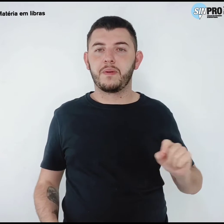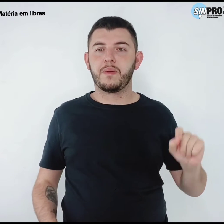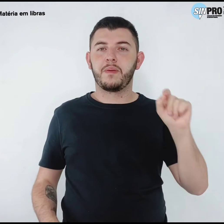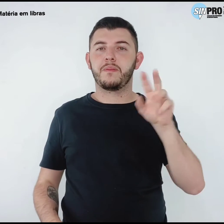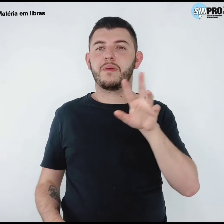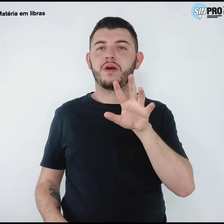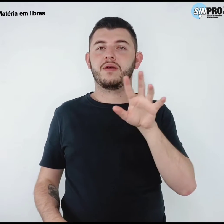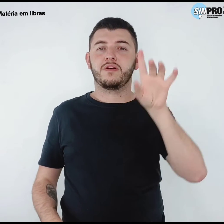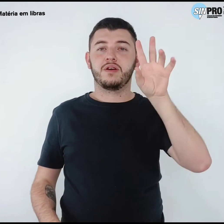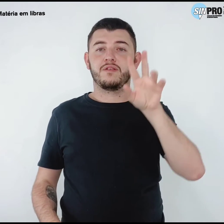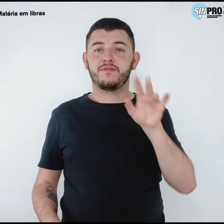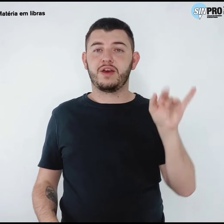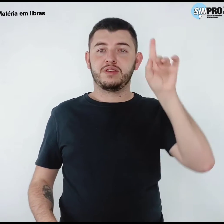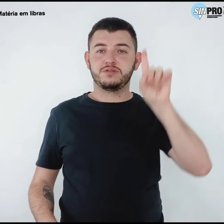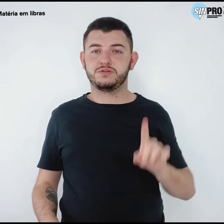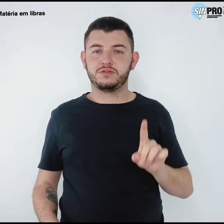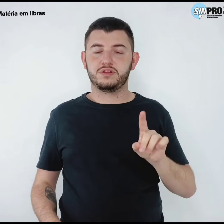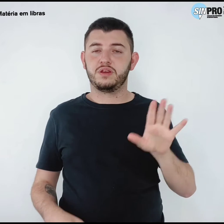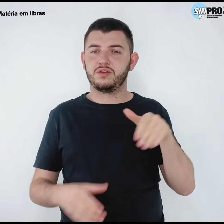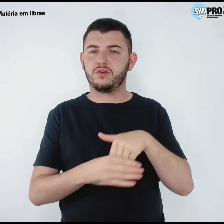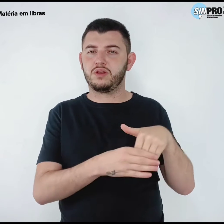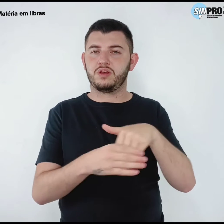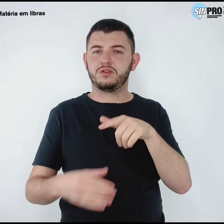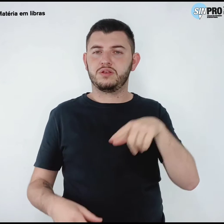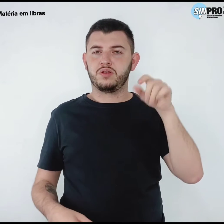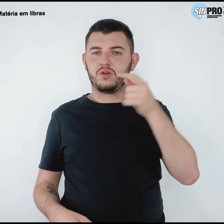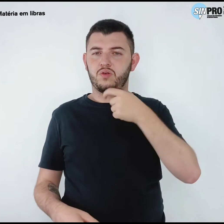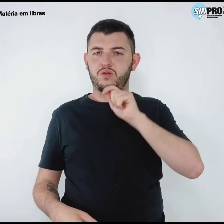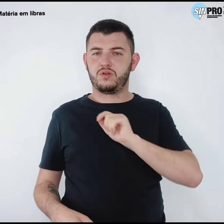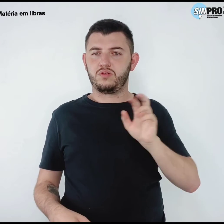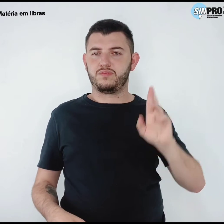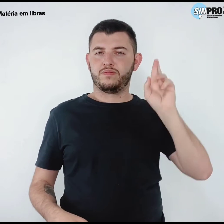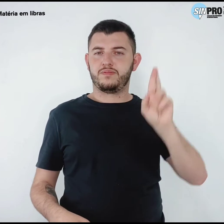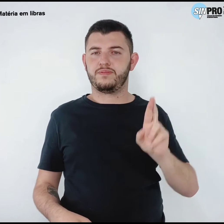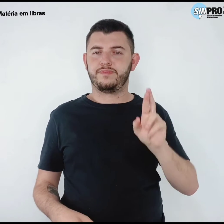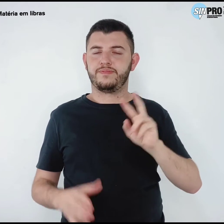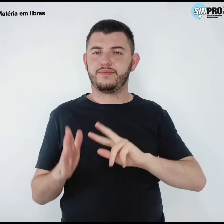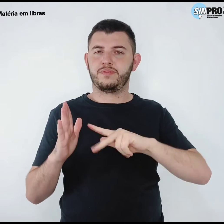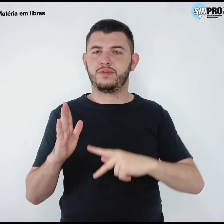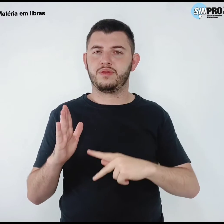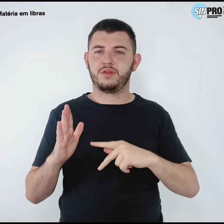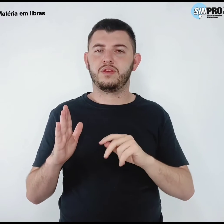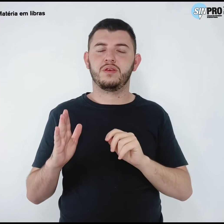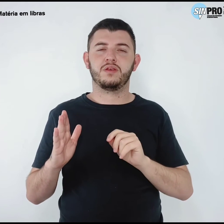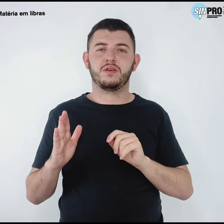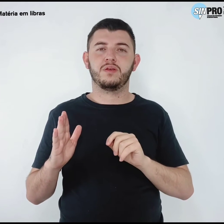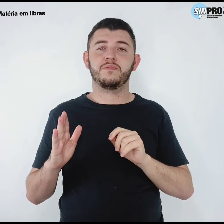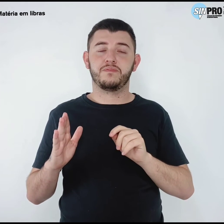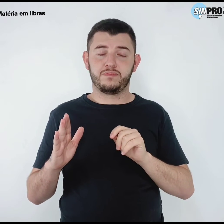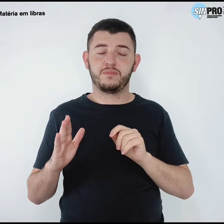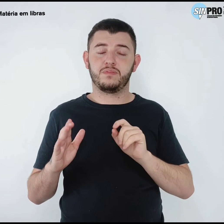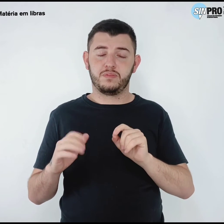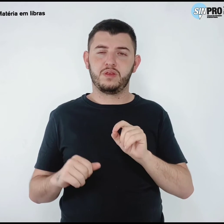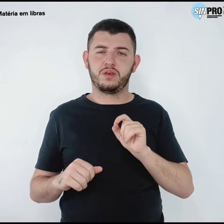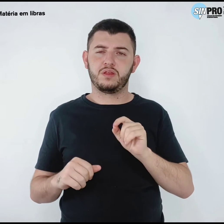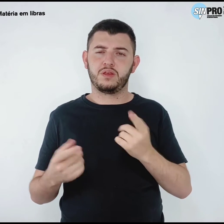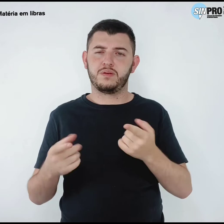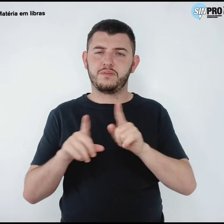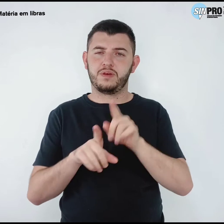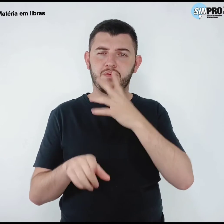tem o direito de eleger um delegado, uma delegada sindical, por escola e um